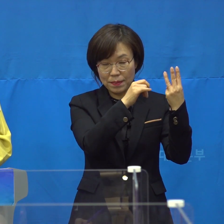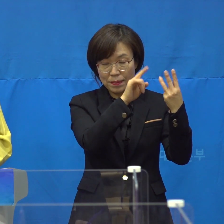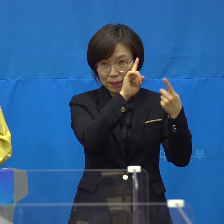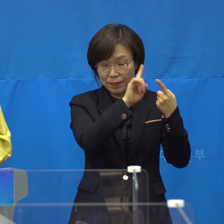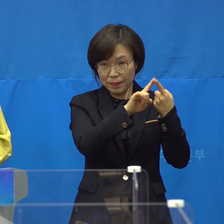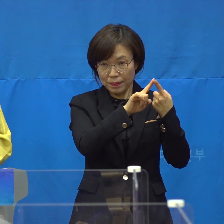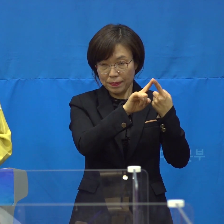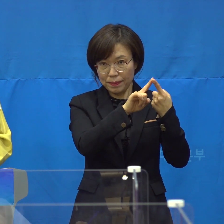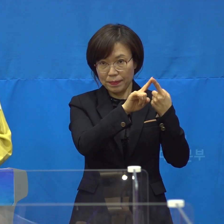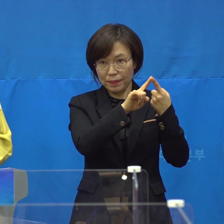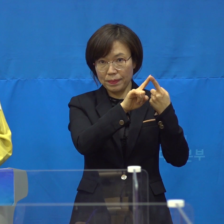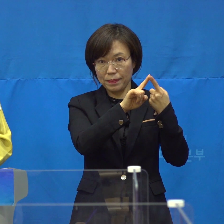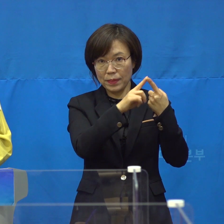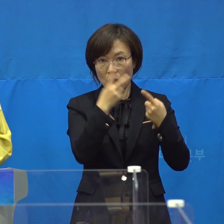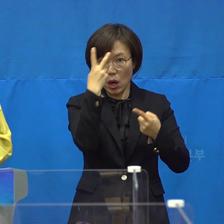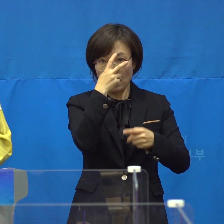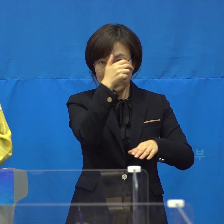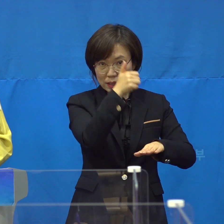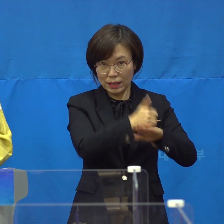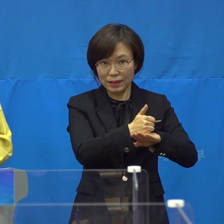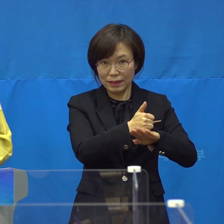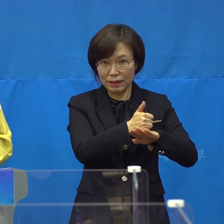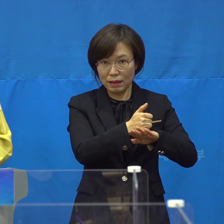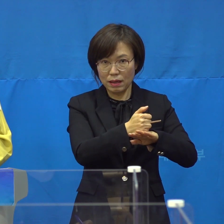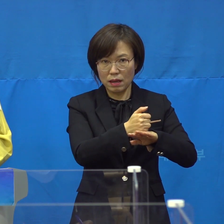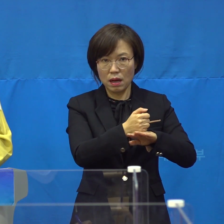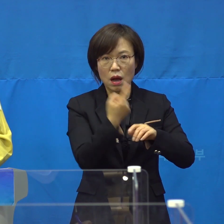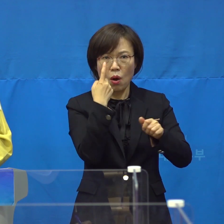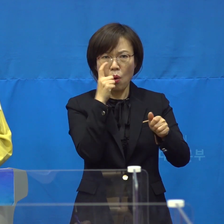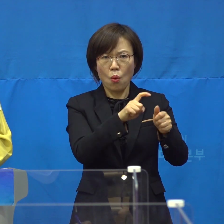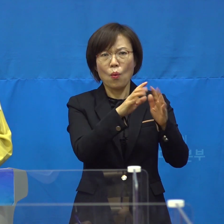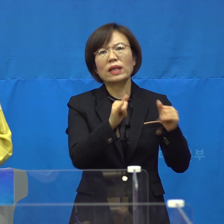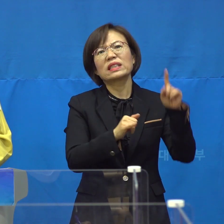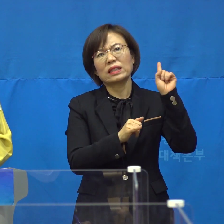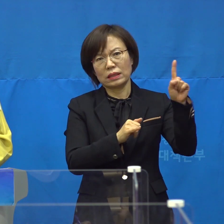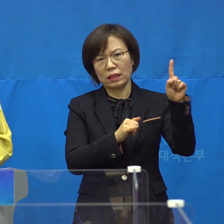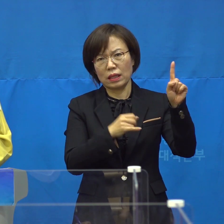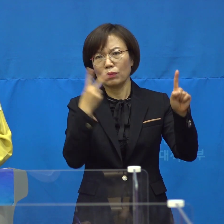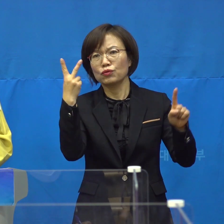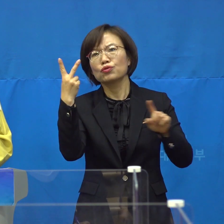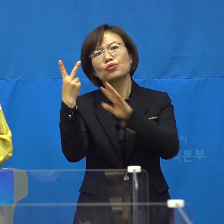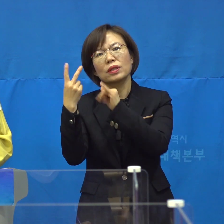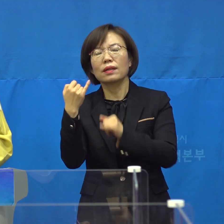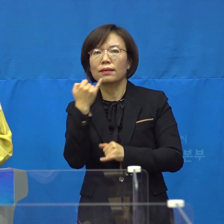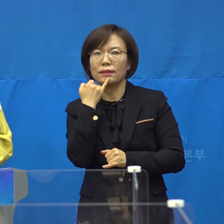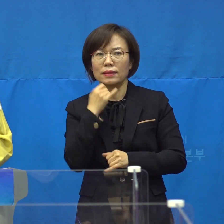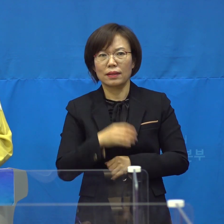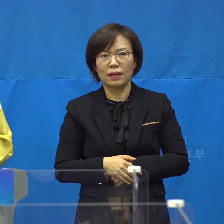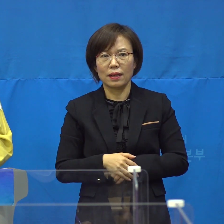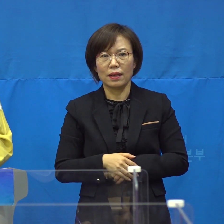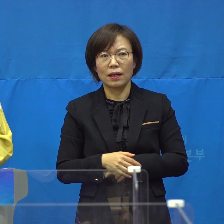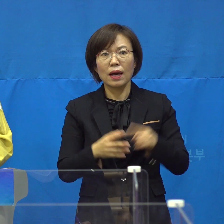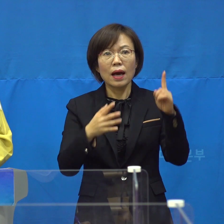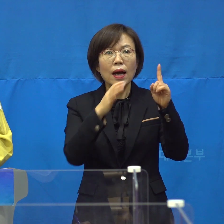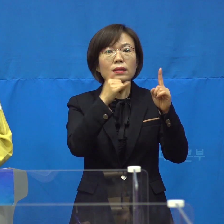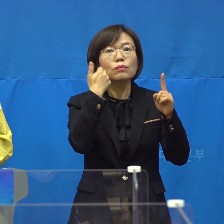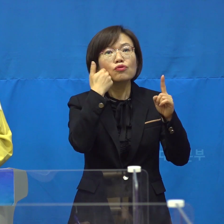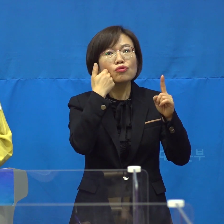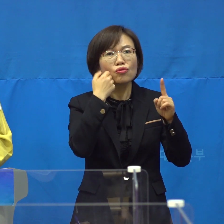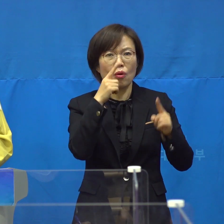대해서는 검사 결과 양성 1명, 음성 2명입니다. 양성 1명은